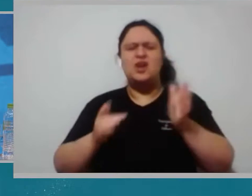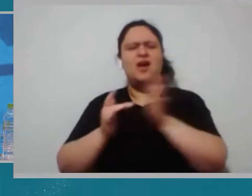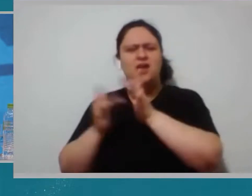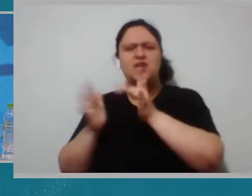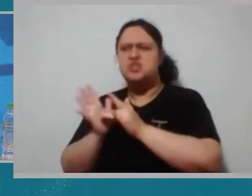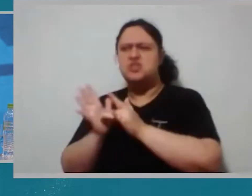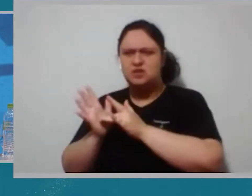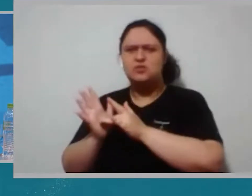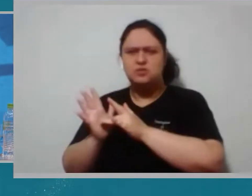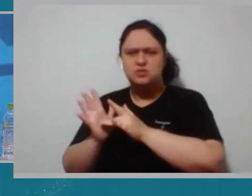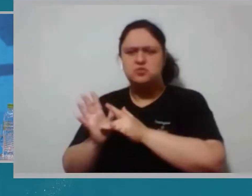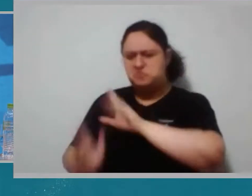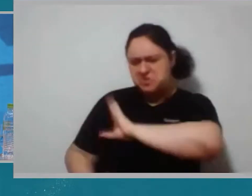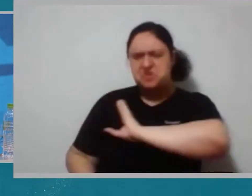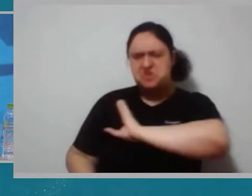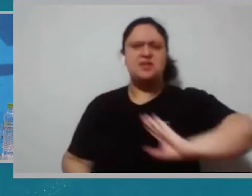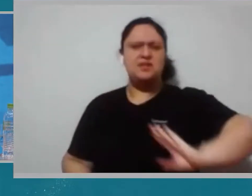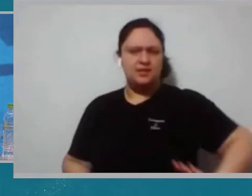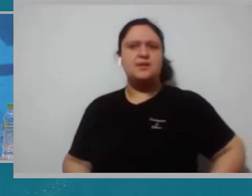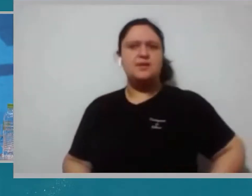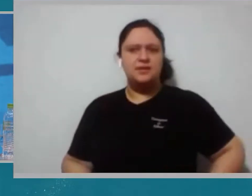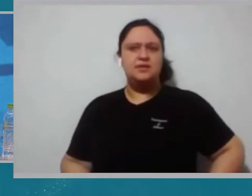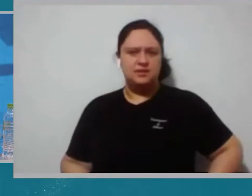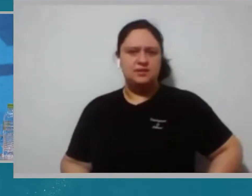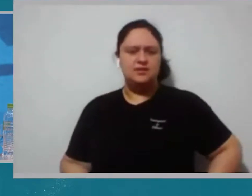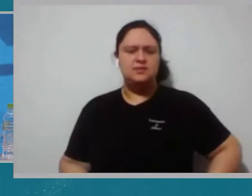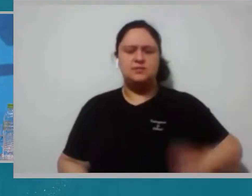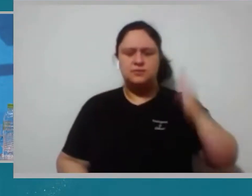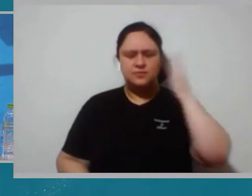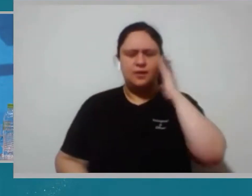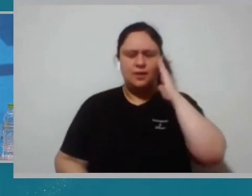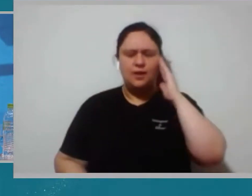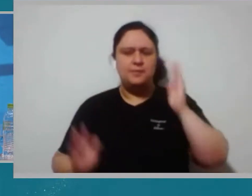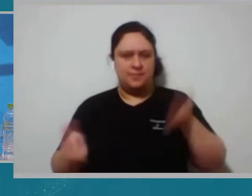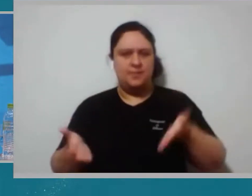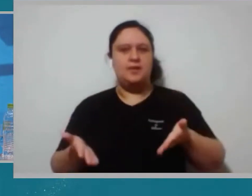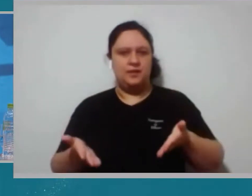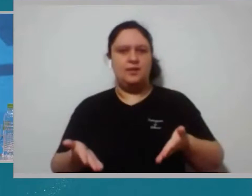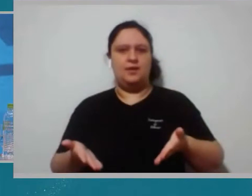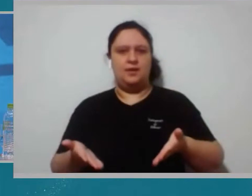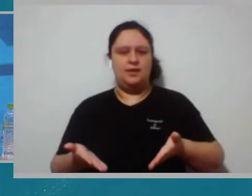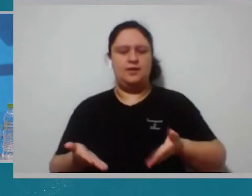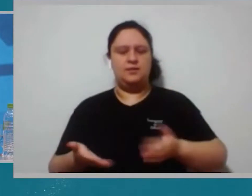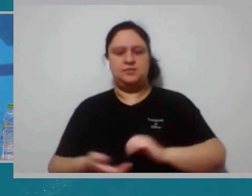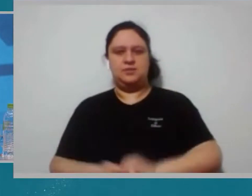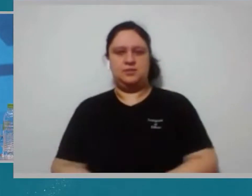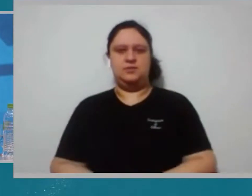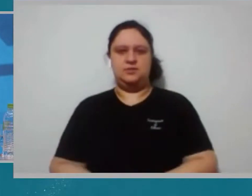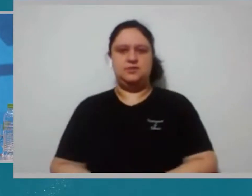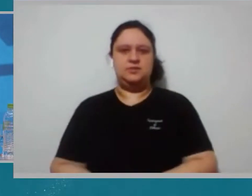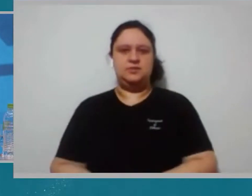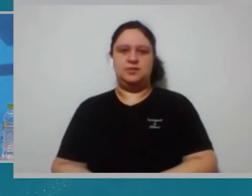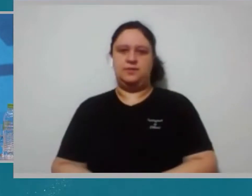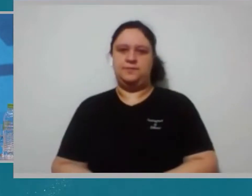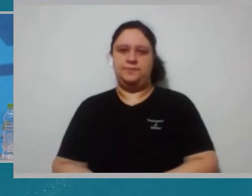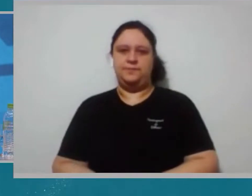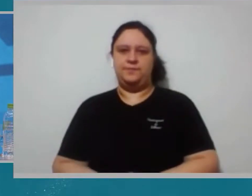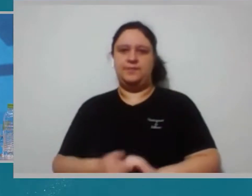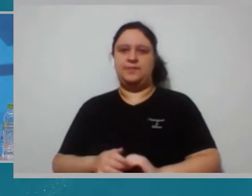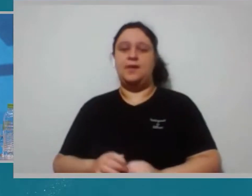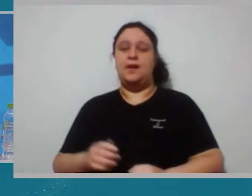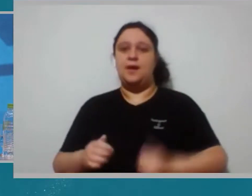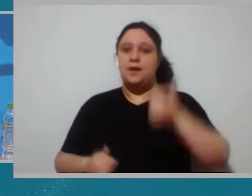do reino dos céus e que João Batista seria aquele que faria a